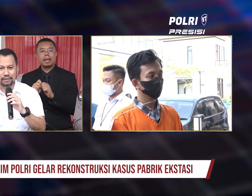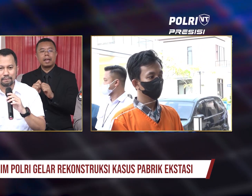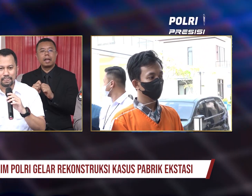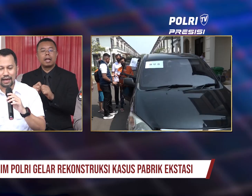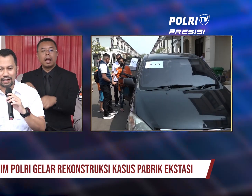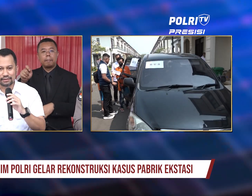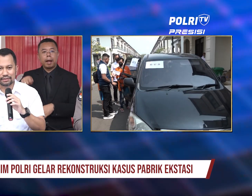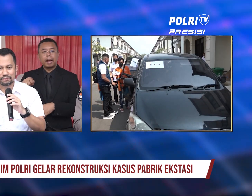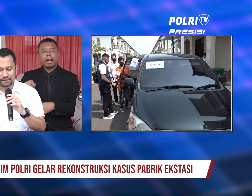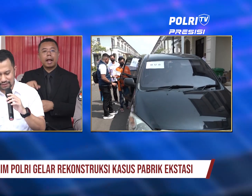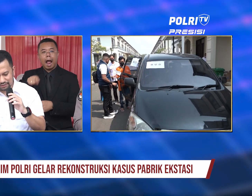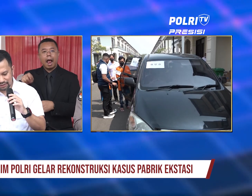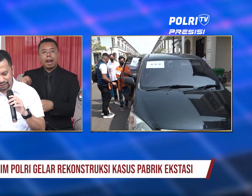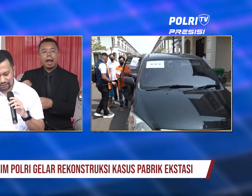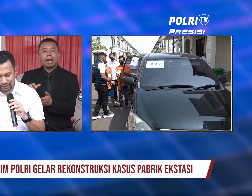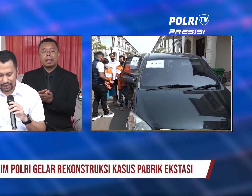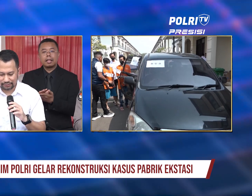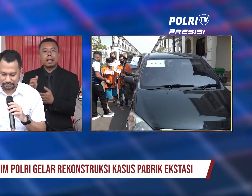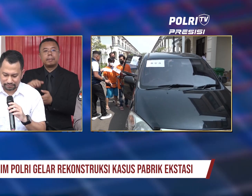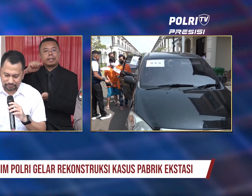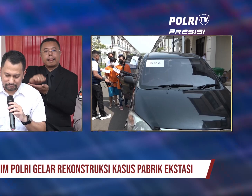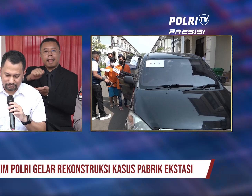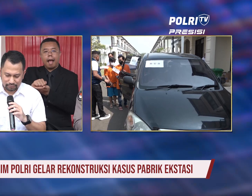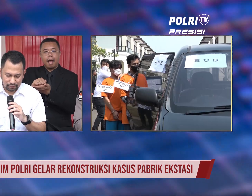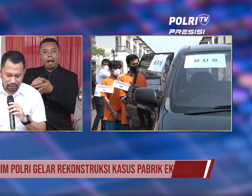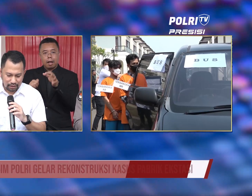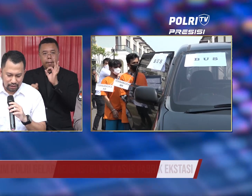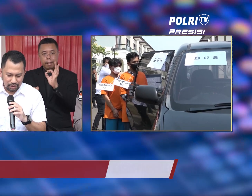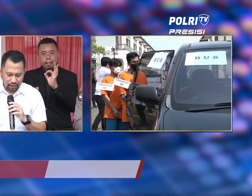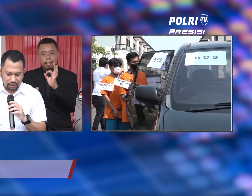menggunakan alat mesin cetak.